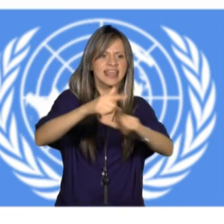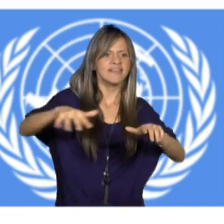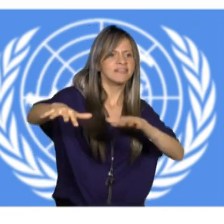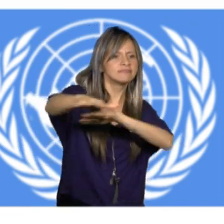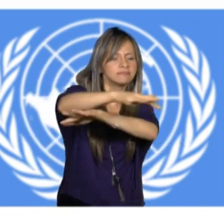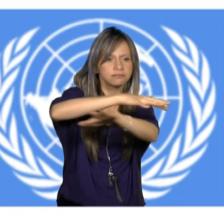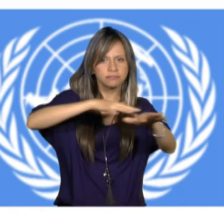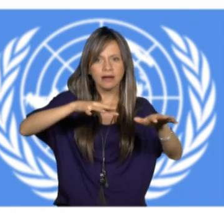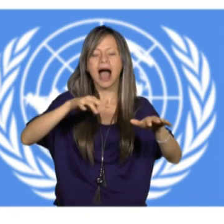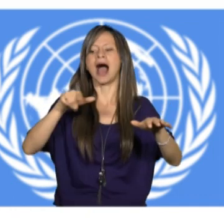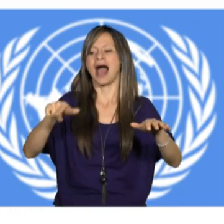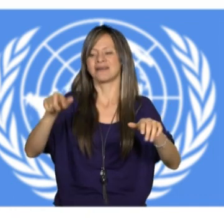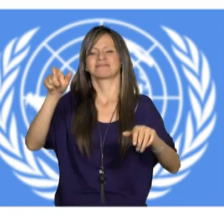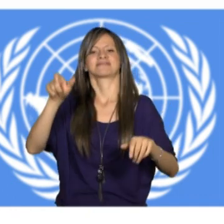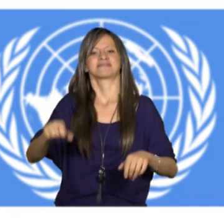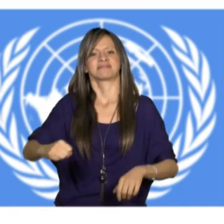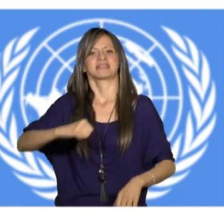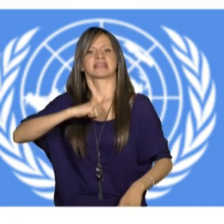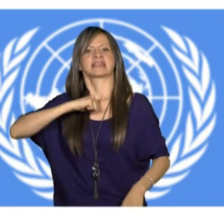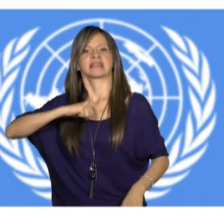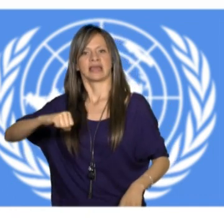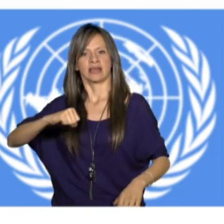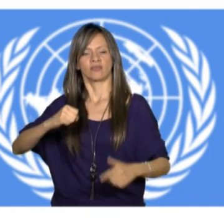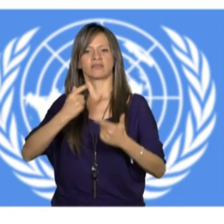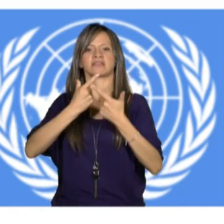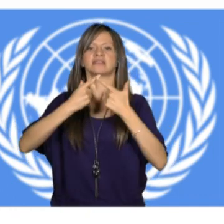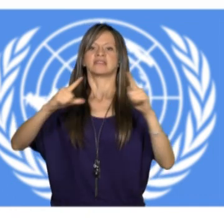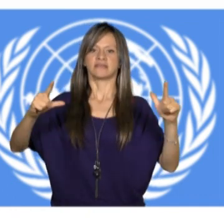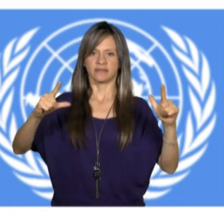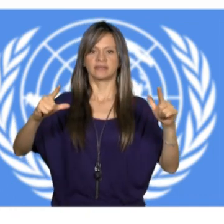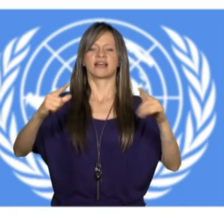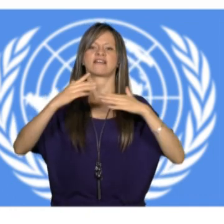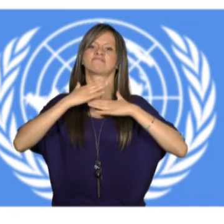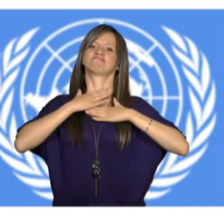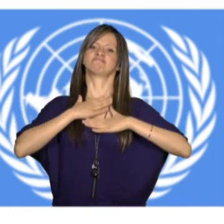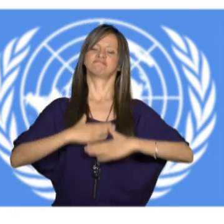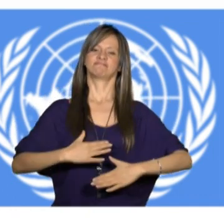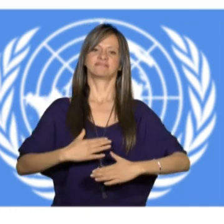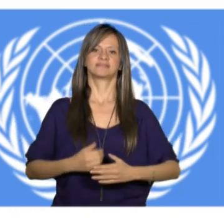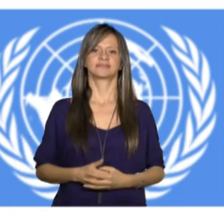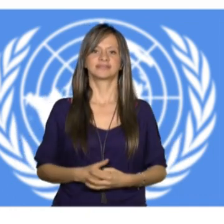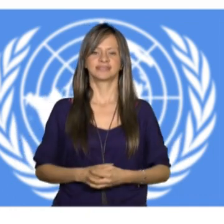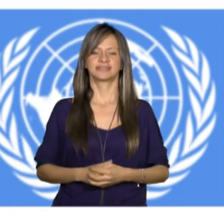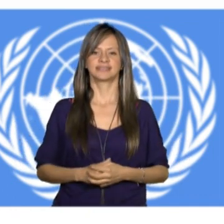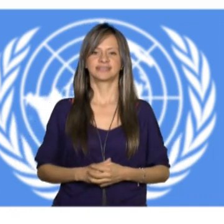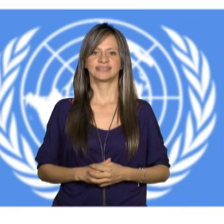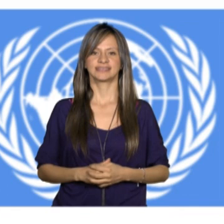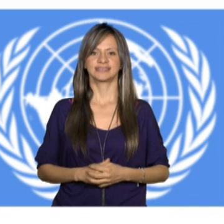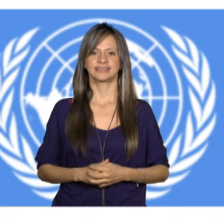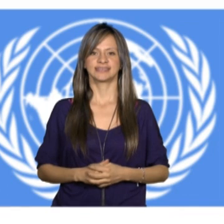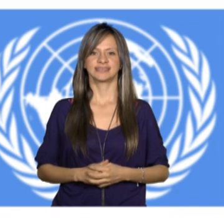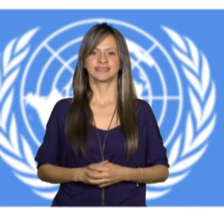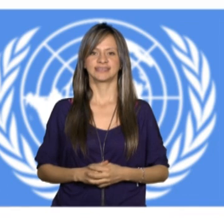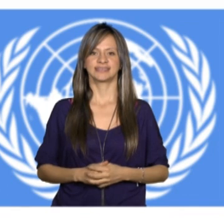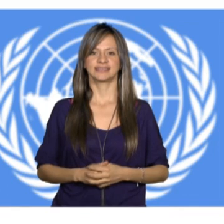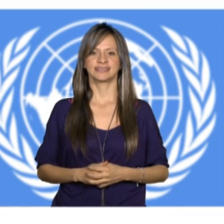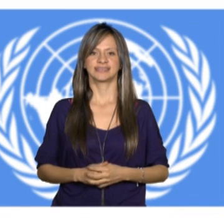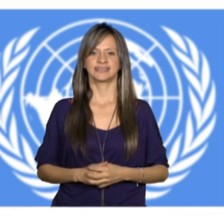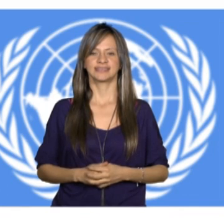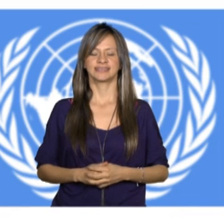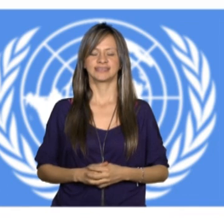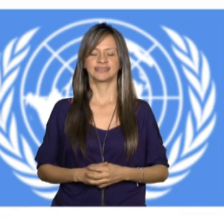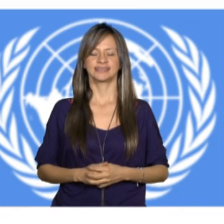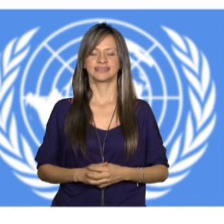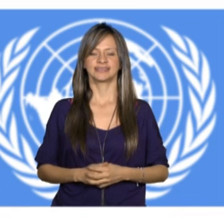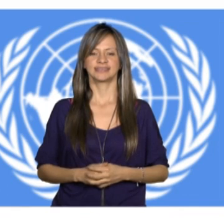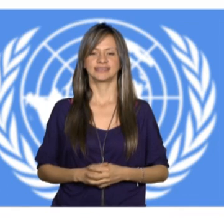protección y la asistencia necesarias para que las familias puedan contribuir a que las personas con discapacidad gocen de